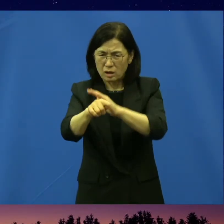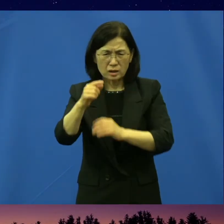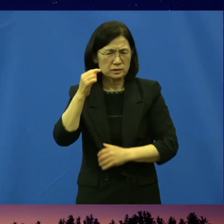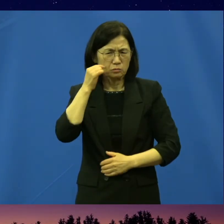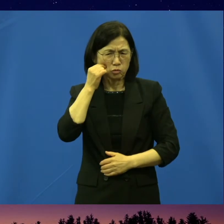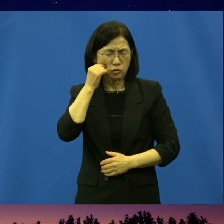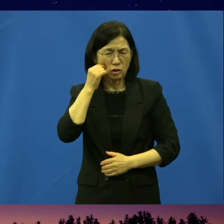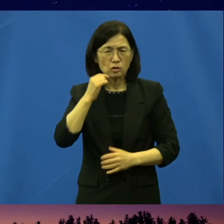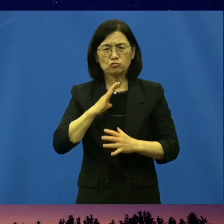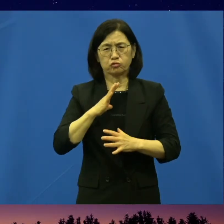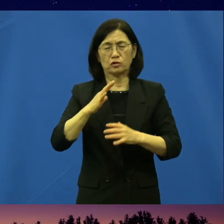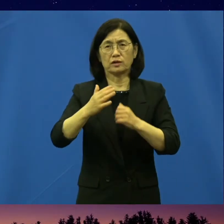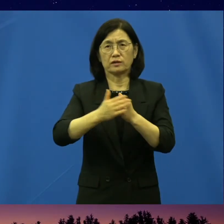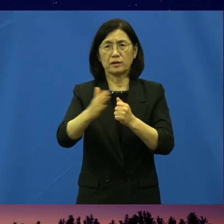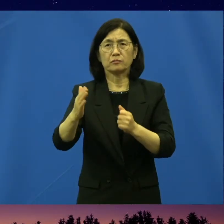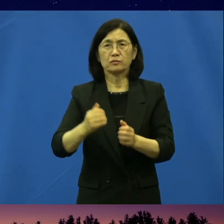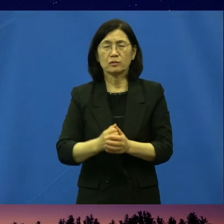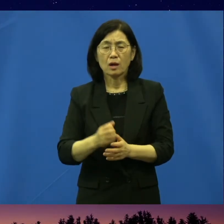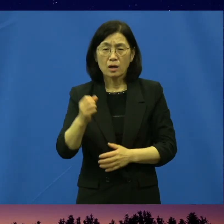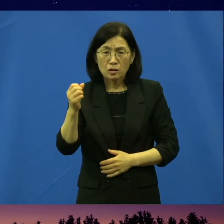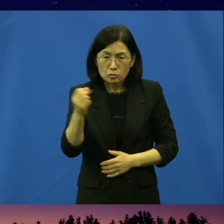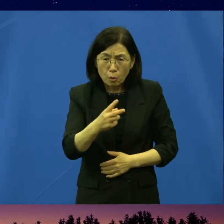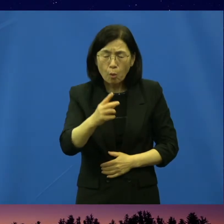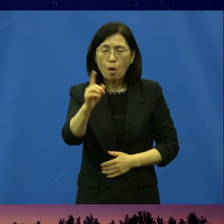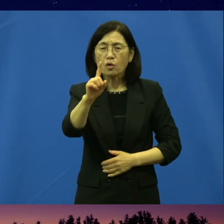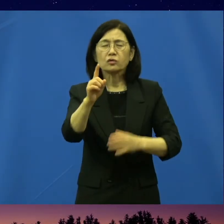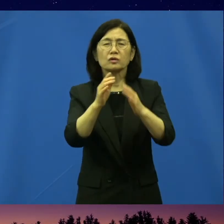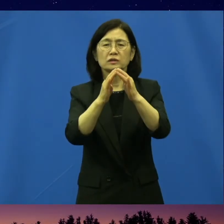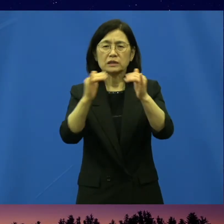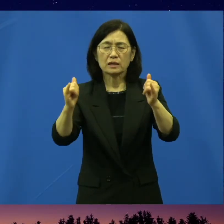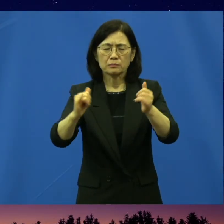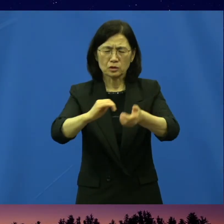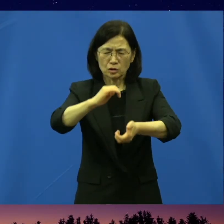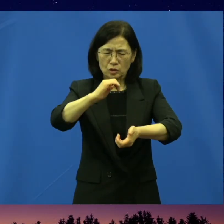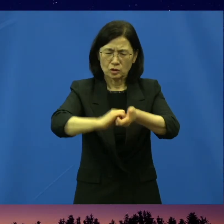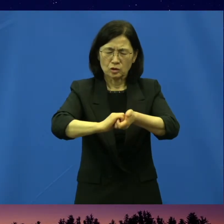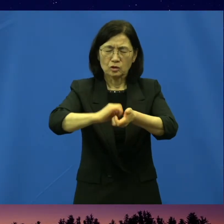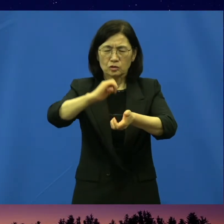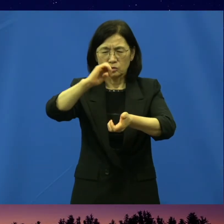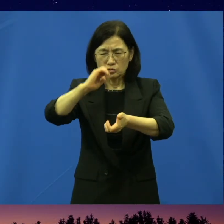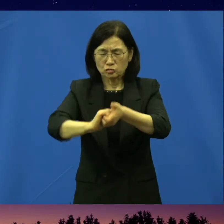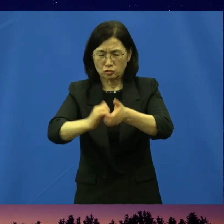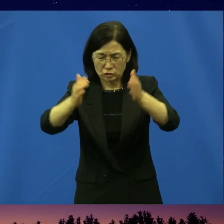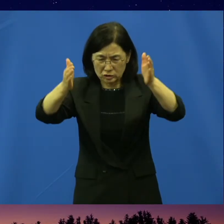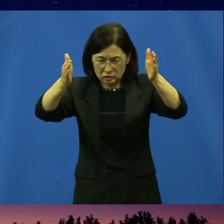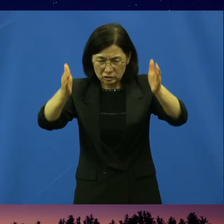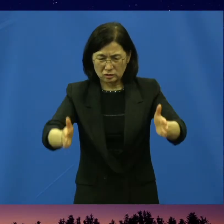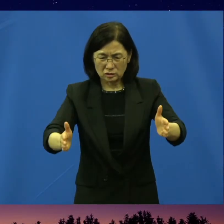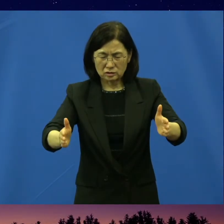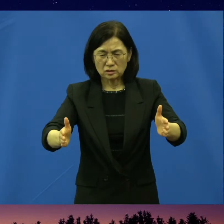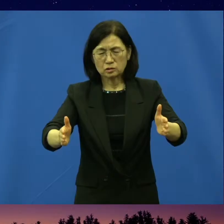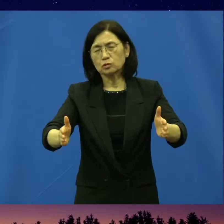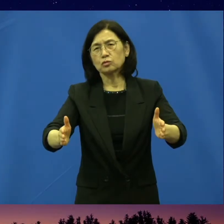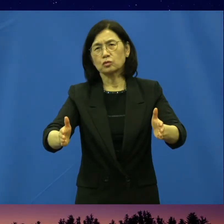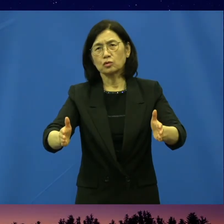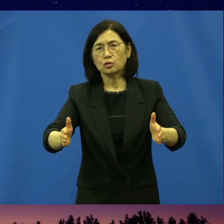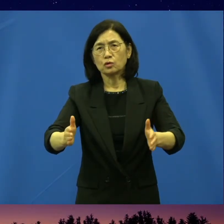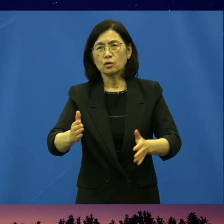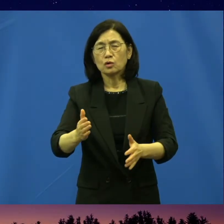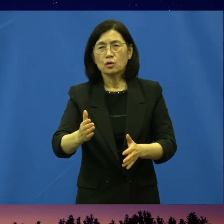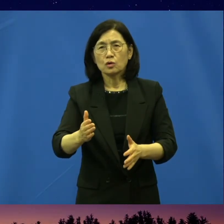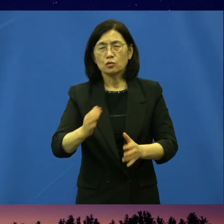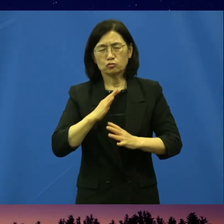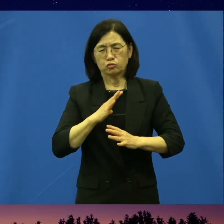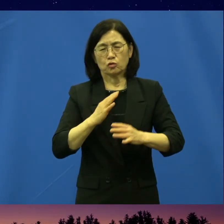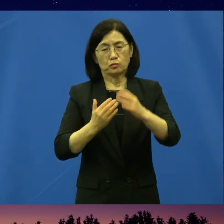어떤 사람은 주기적으로 두려움에 계속 그 주기적으로 두려움에 사로잡히는 사람들이 우울증에 걸릴 확률이 더 높은 거죠.